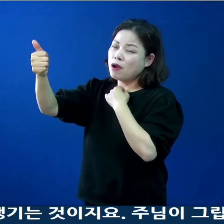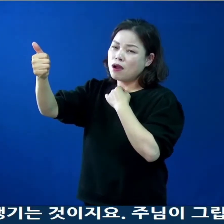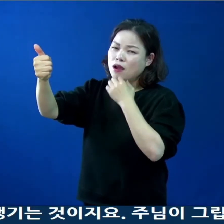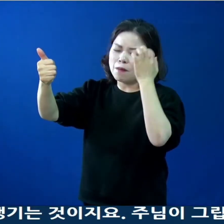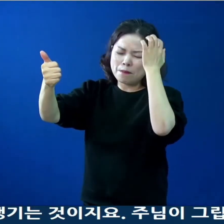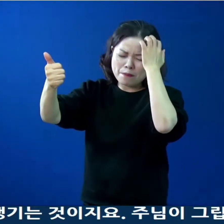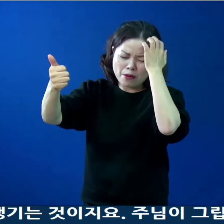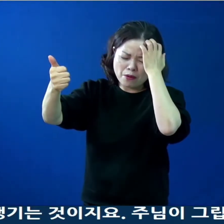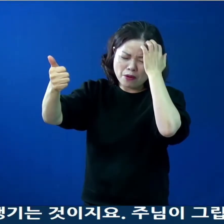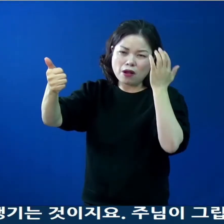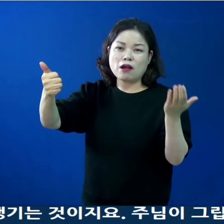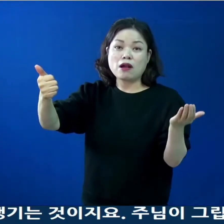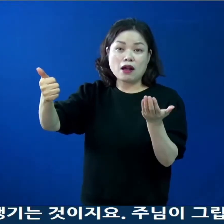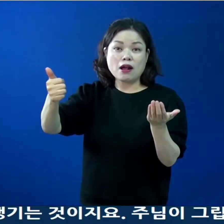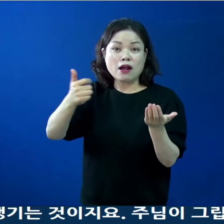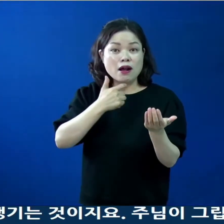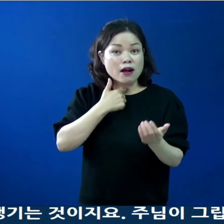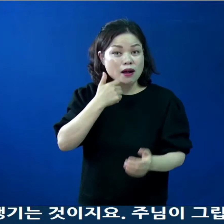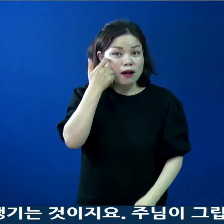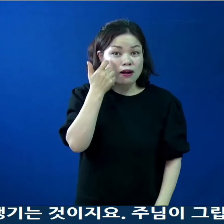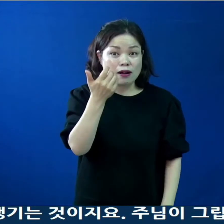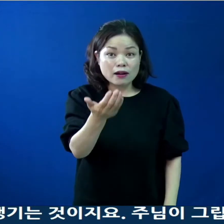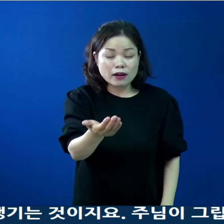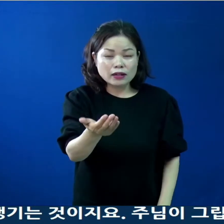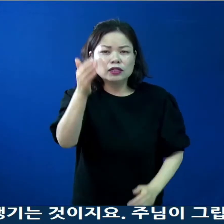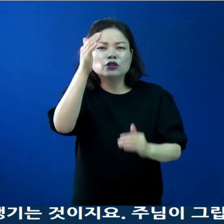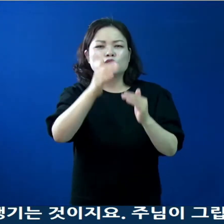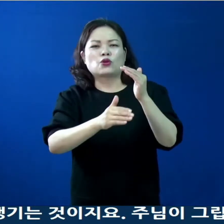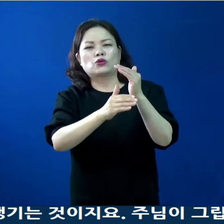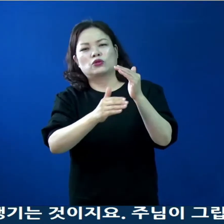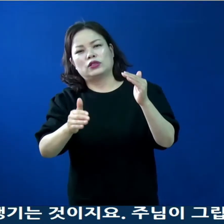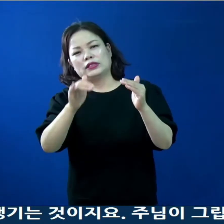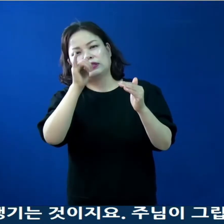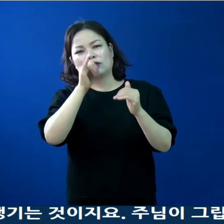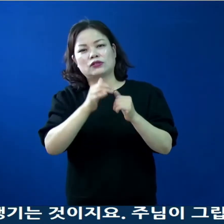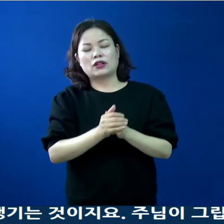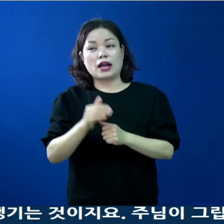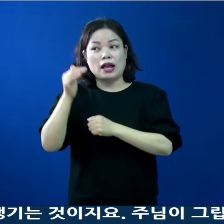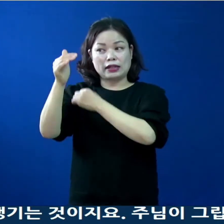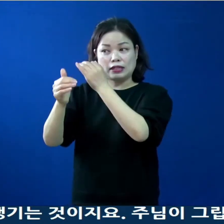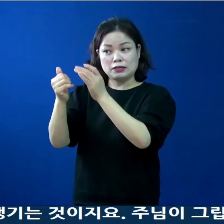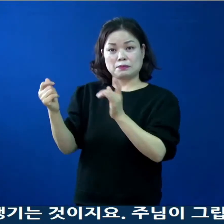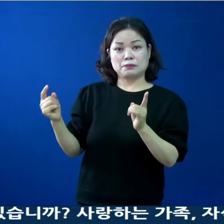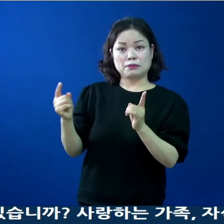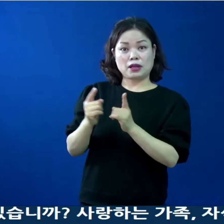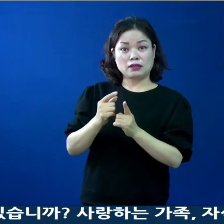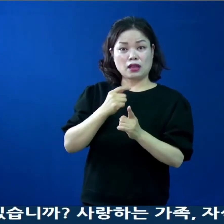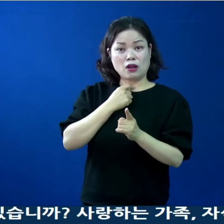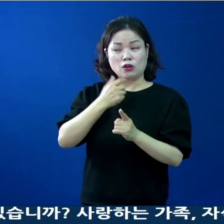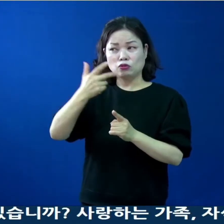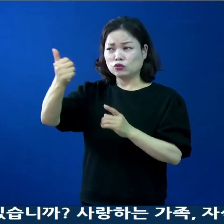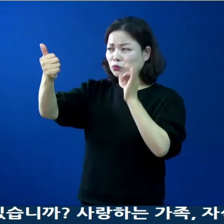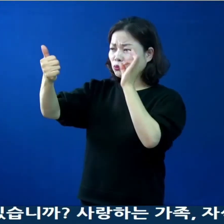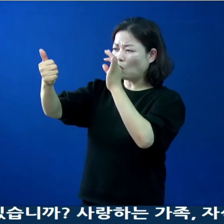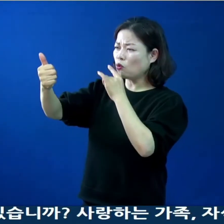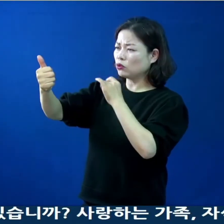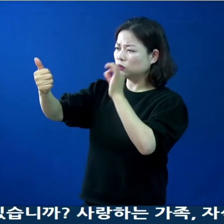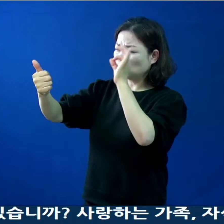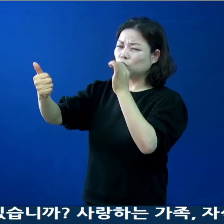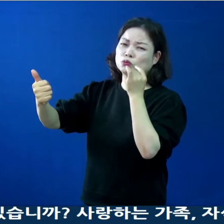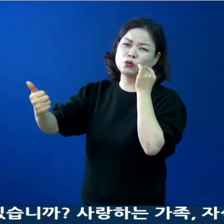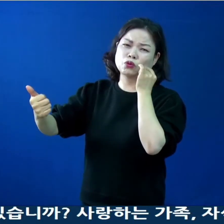고통스럽고 아프셨던 적이 있으십니까? 성도에게 있어서 하나님을 만나고 싶고 주님을 보고 싶은데 그 보지